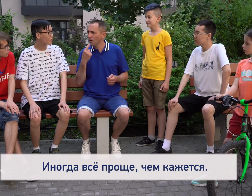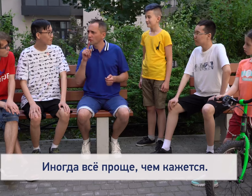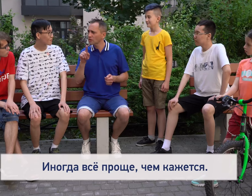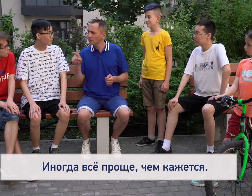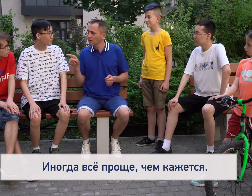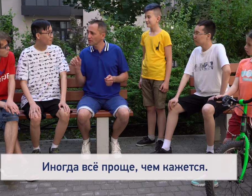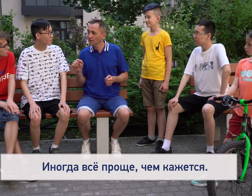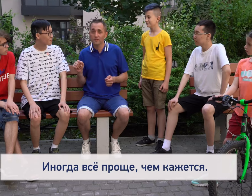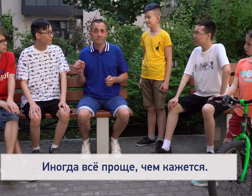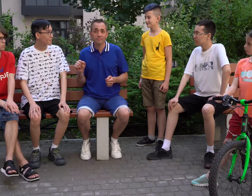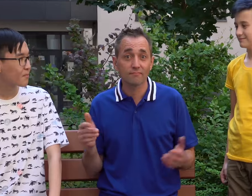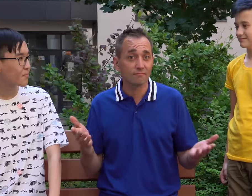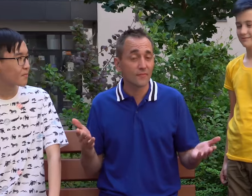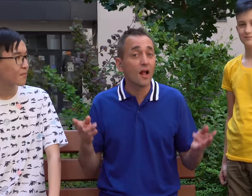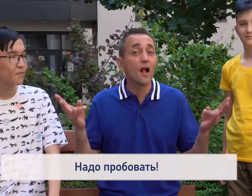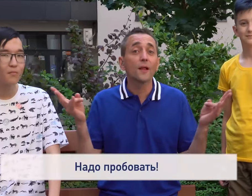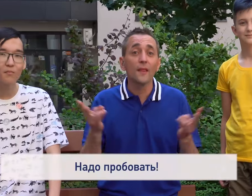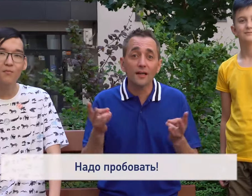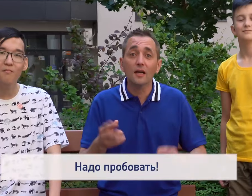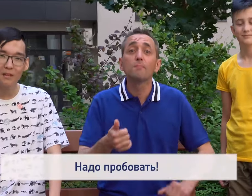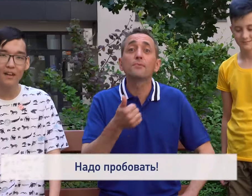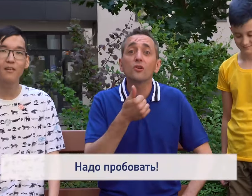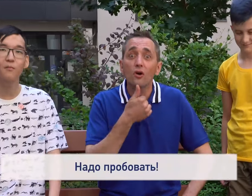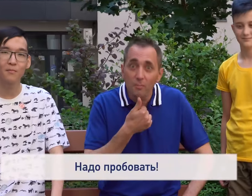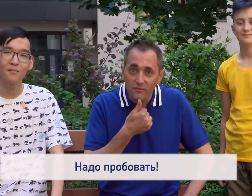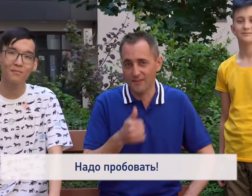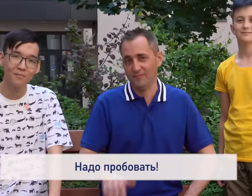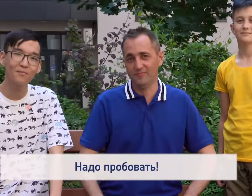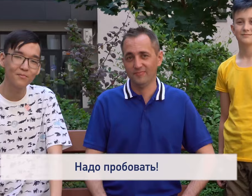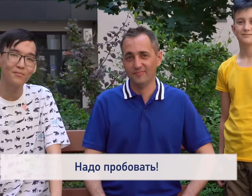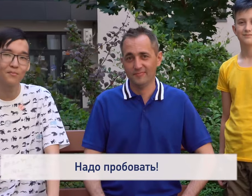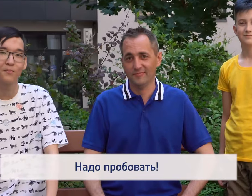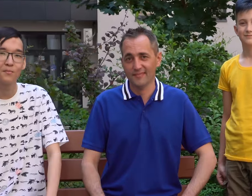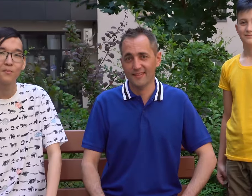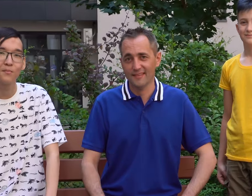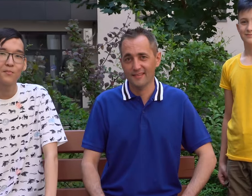чем кажется. Надо пробовать.